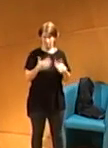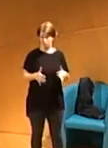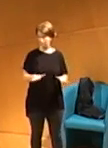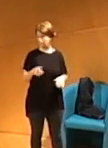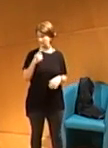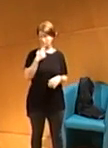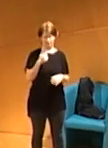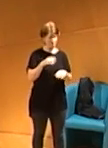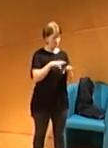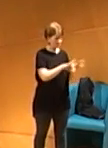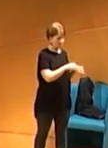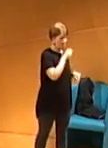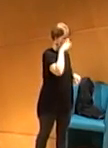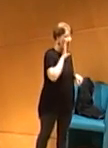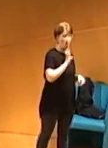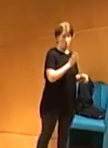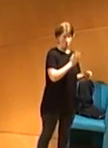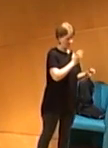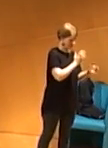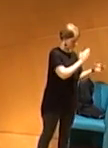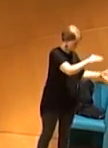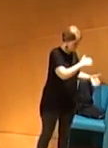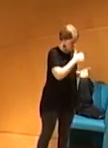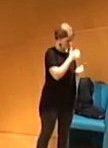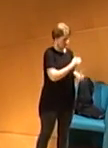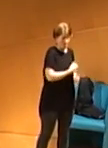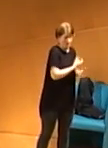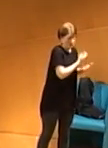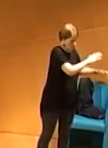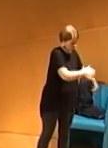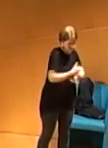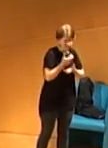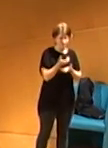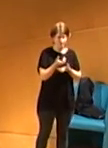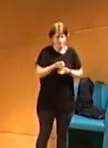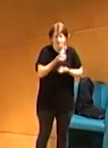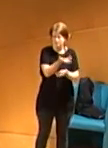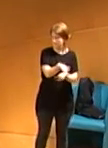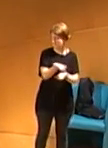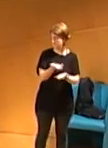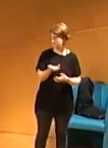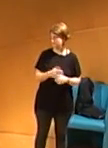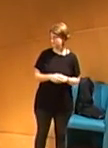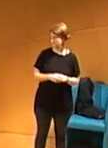parole à d'autres parents. Et donc je vous remercie. Et puis je remercie Charles Gardou d'avoir fait la préface parce qu'il m'a